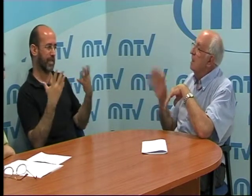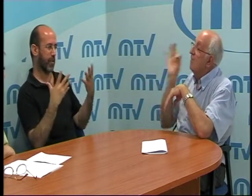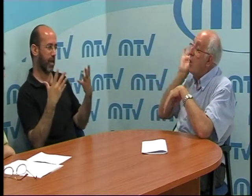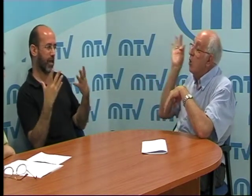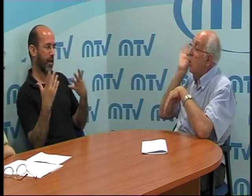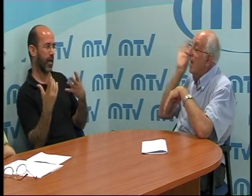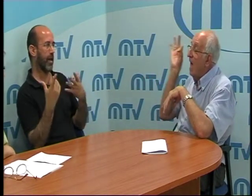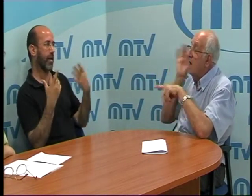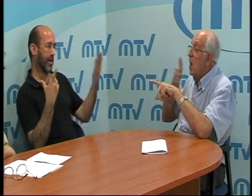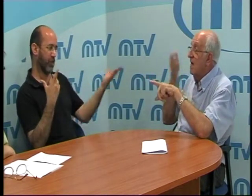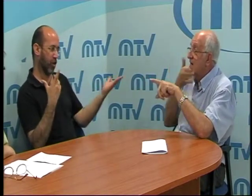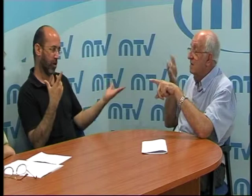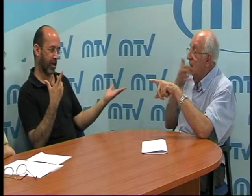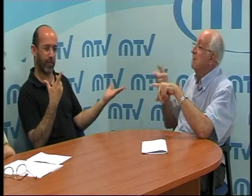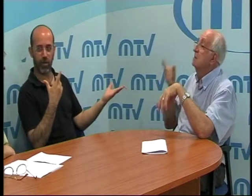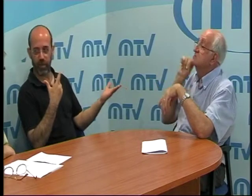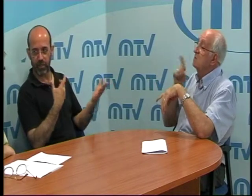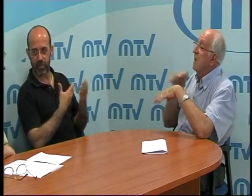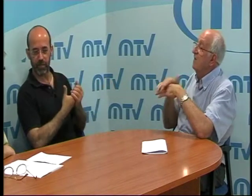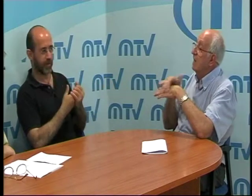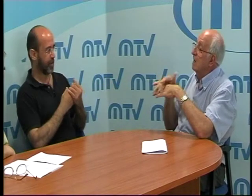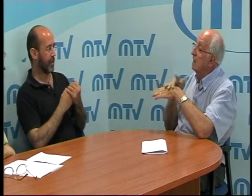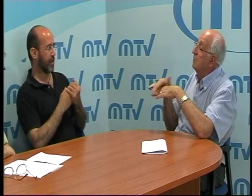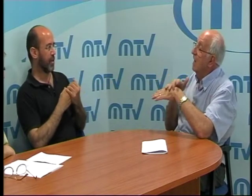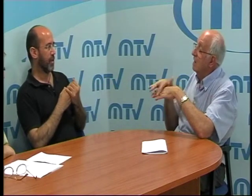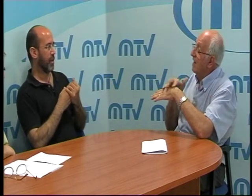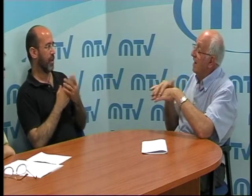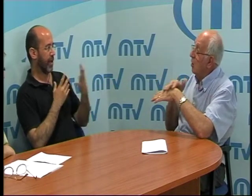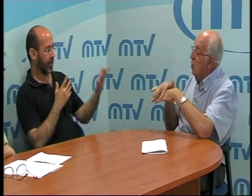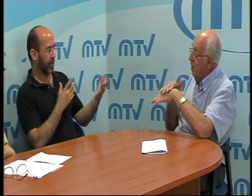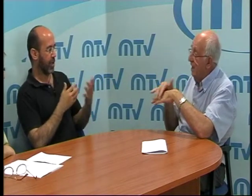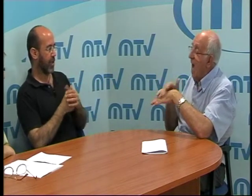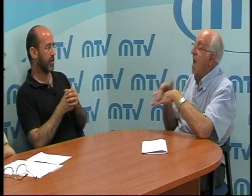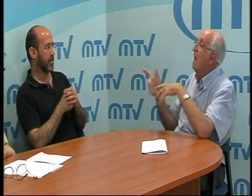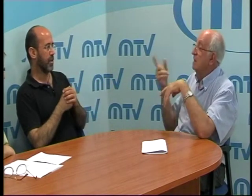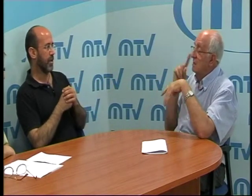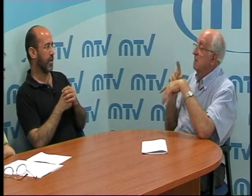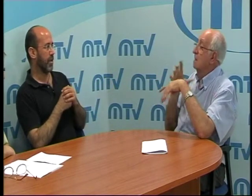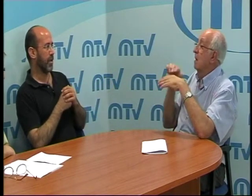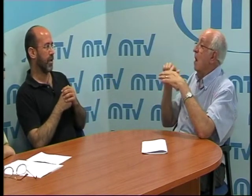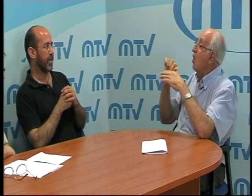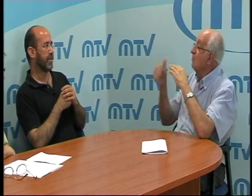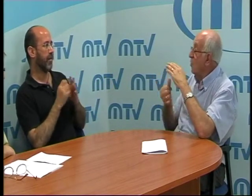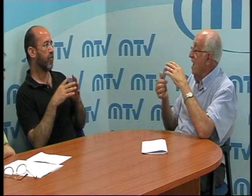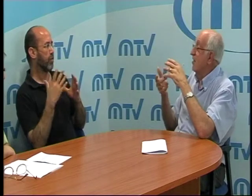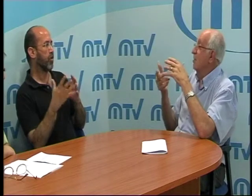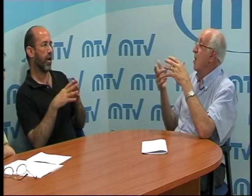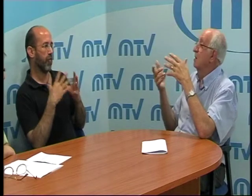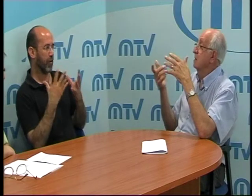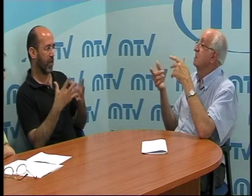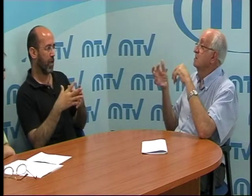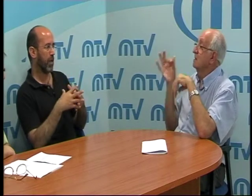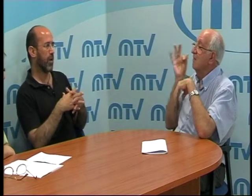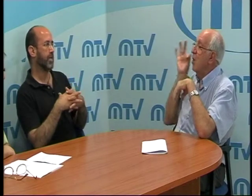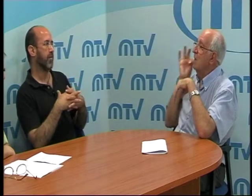que se asemeja a la fonología para el oyente, ¿no? Con la querología se van formando, con